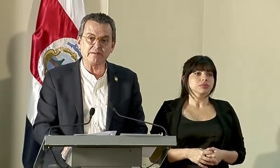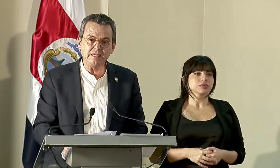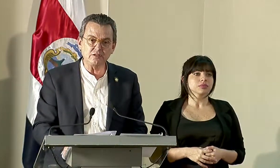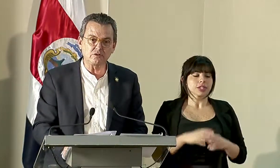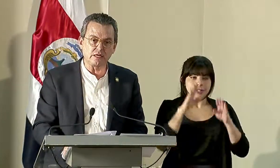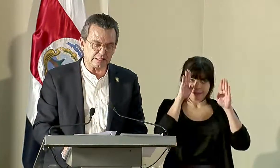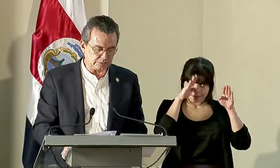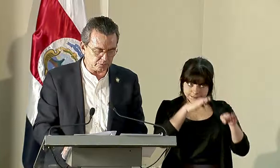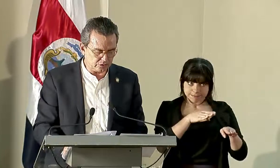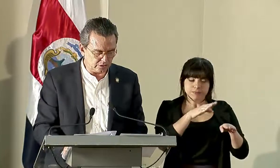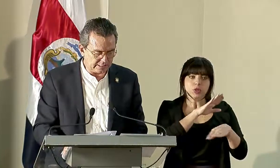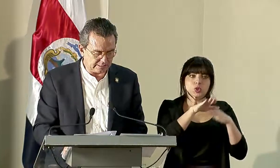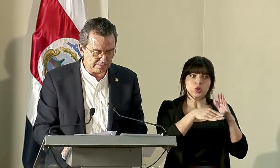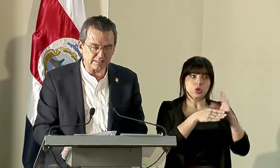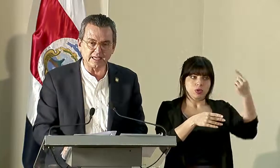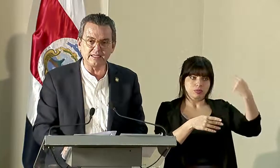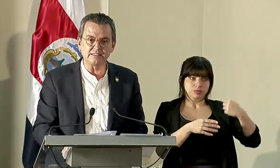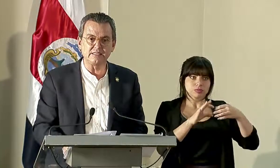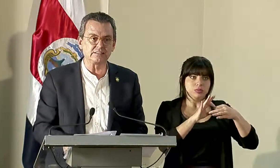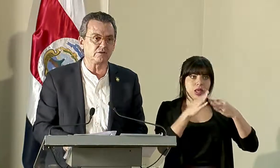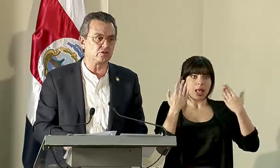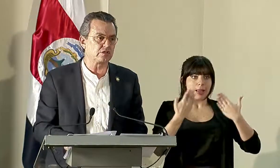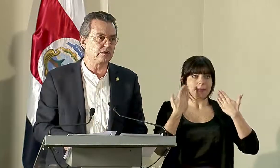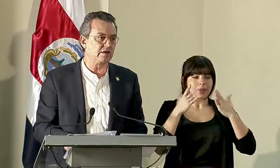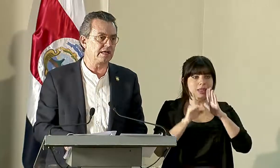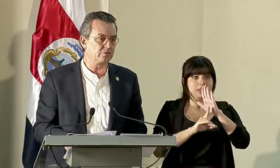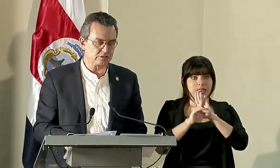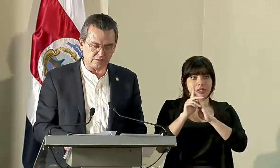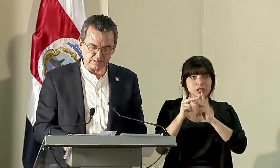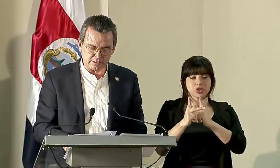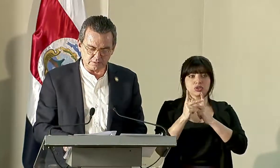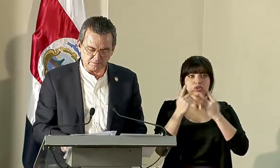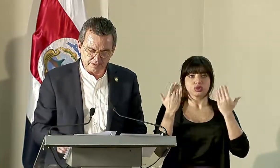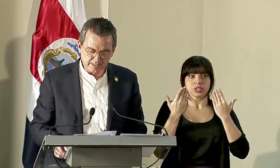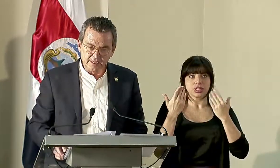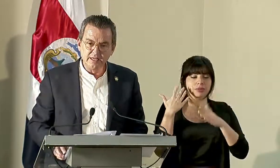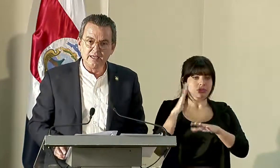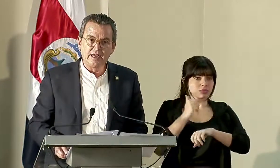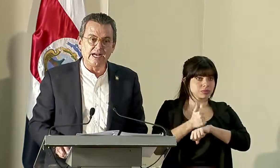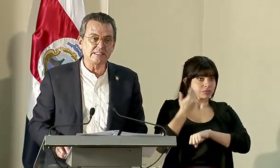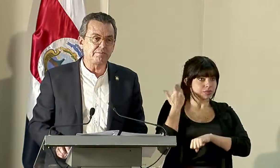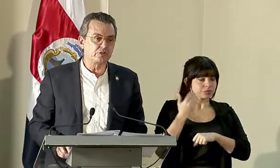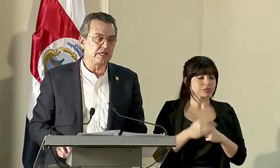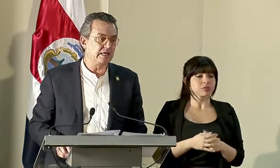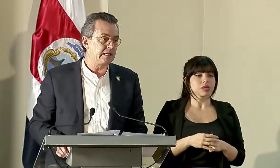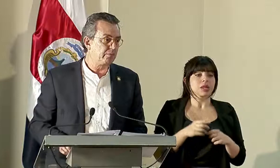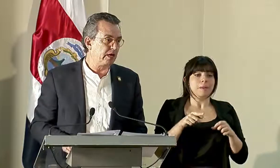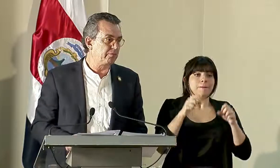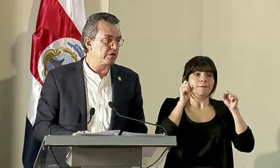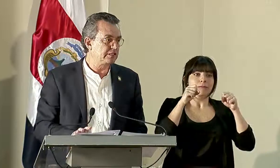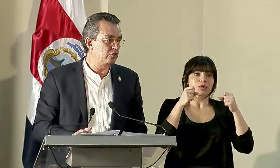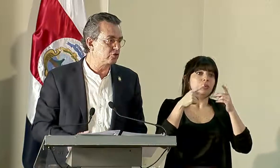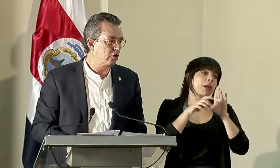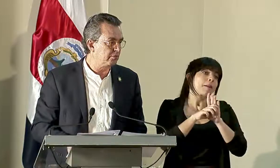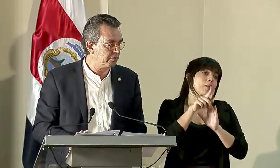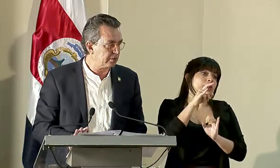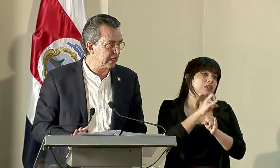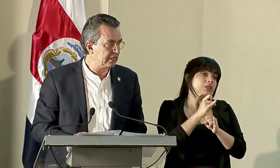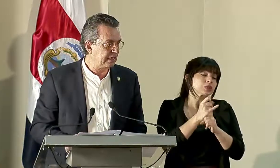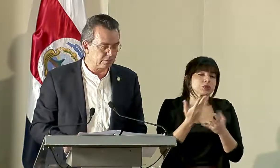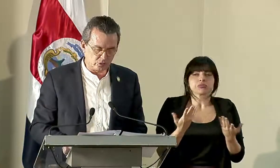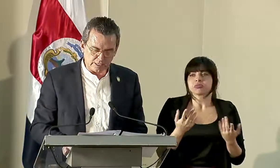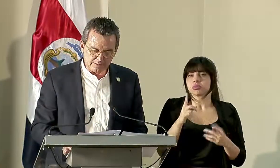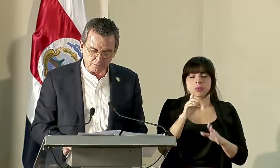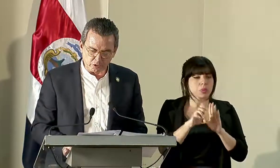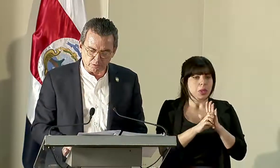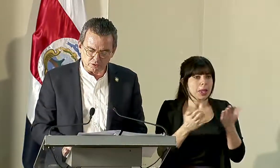en el acatamiento de las disposiciones ambientales y de desarrollo sostenible que hemos establecido, hace posible que, por ejemplo, una institución, por